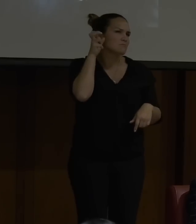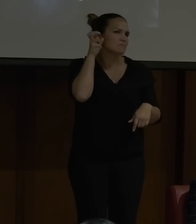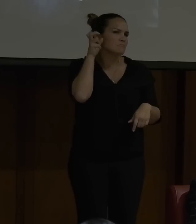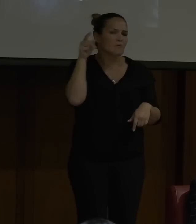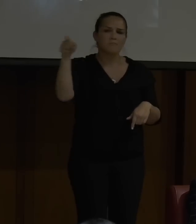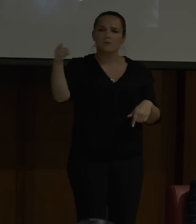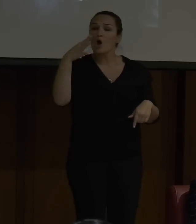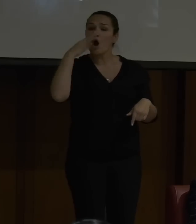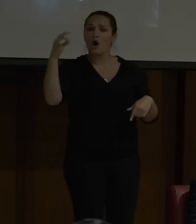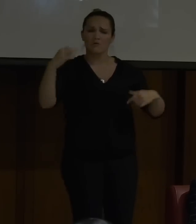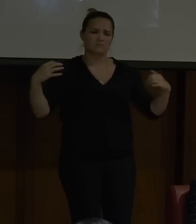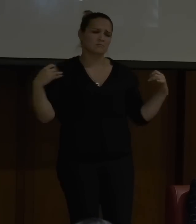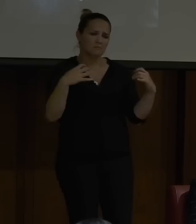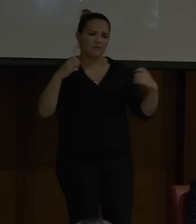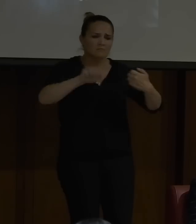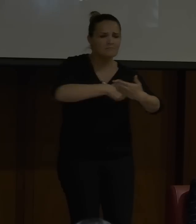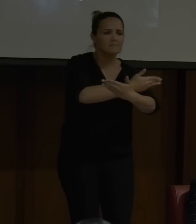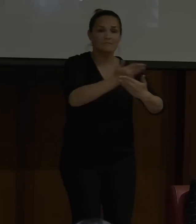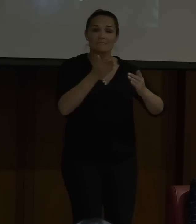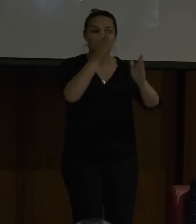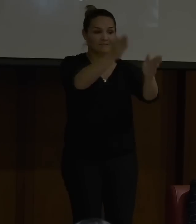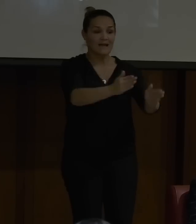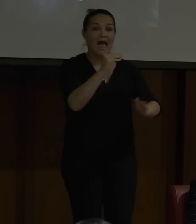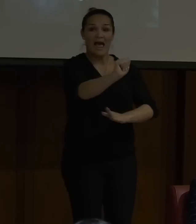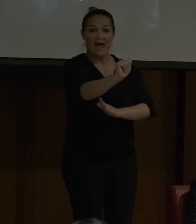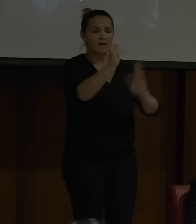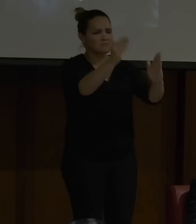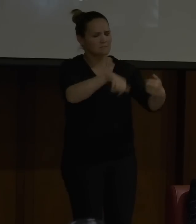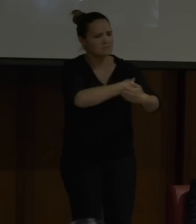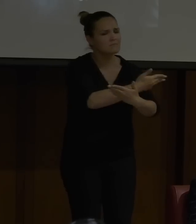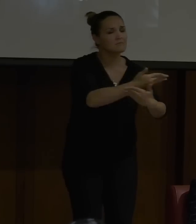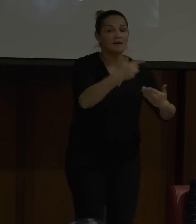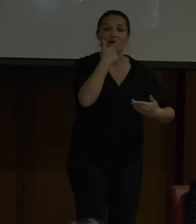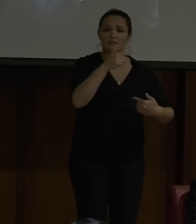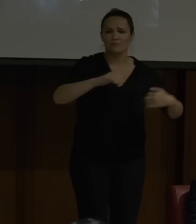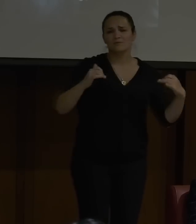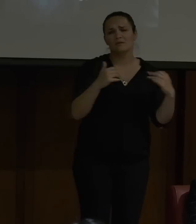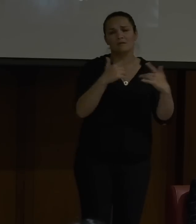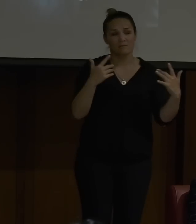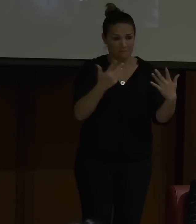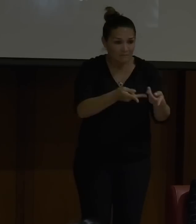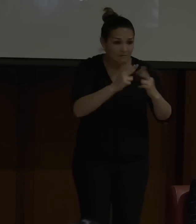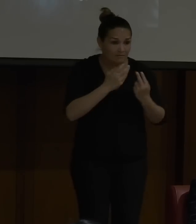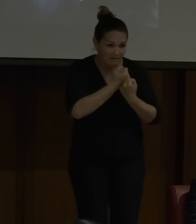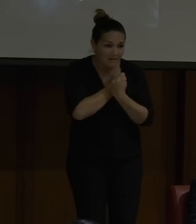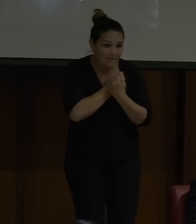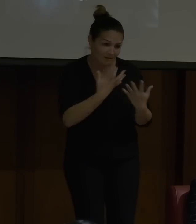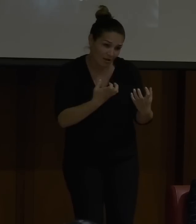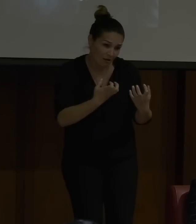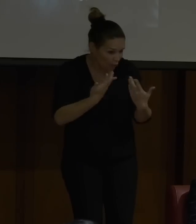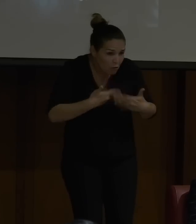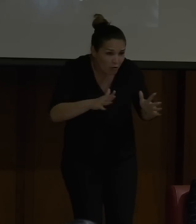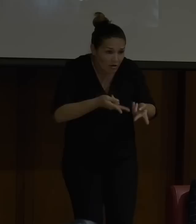a una dama. Y dijo el compositor: si queréis, queréme, y si no,